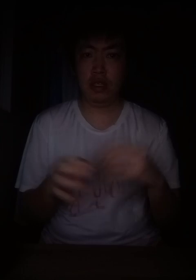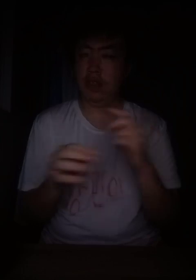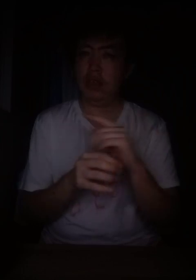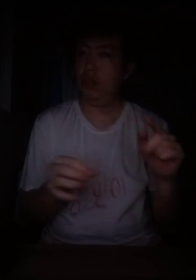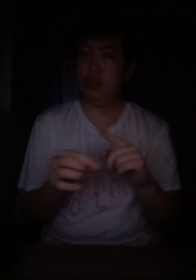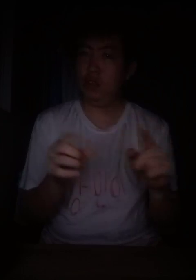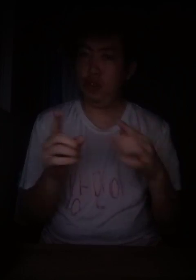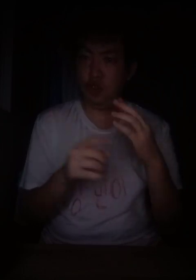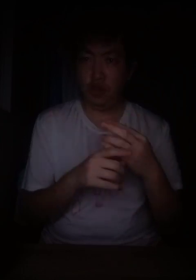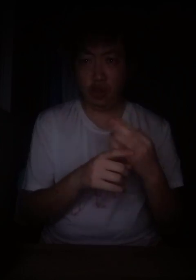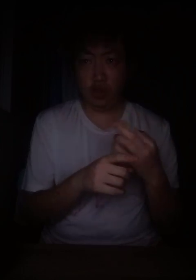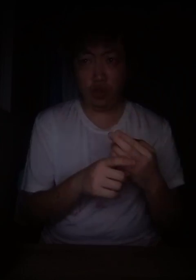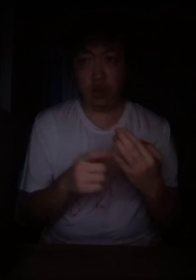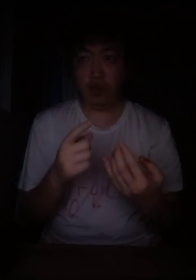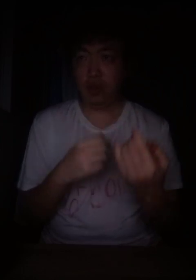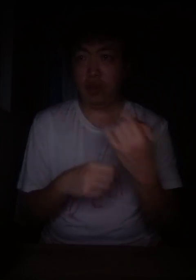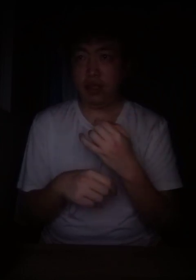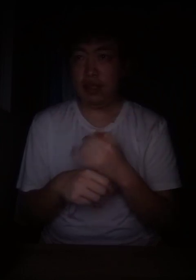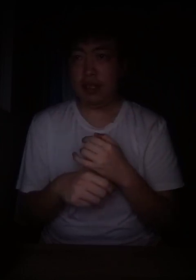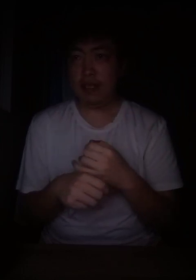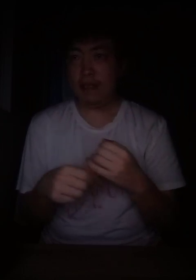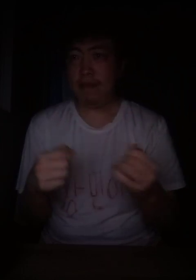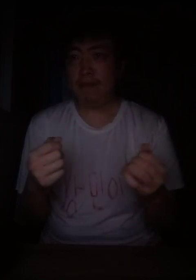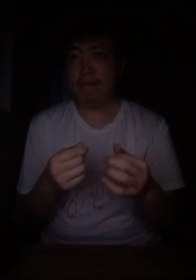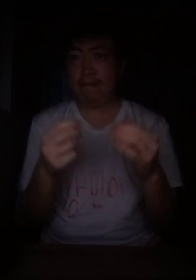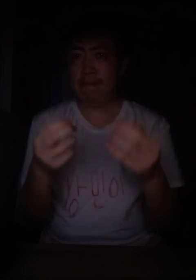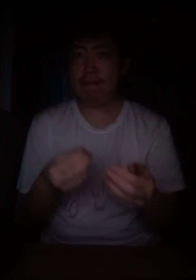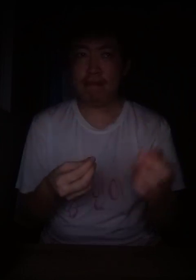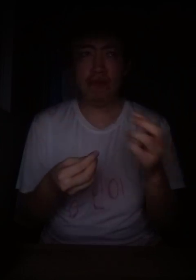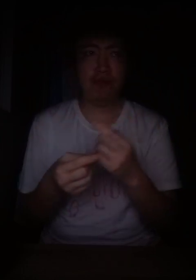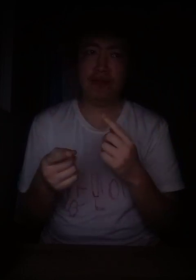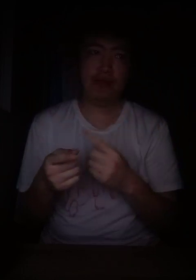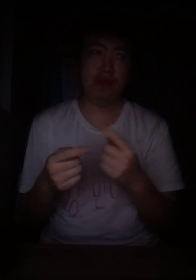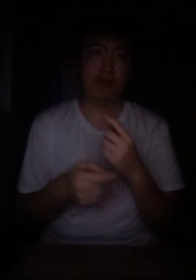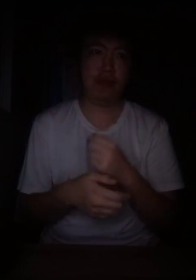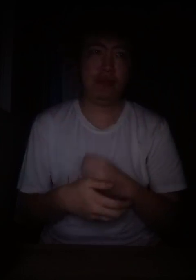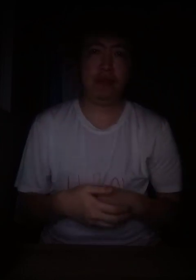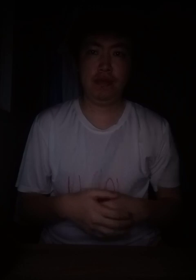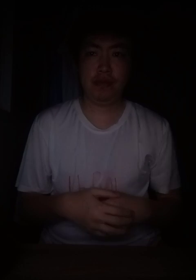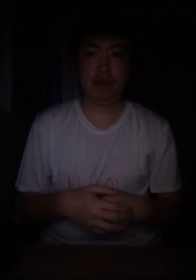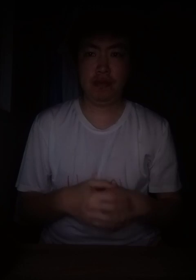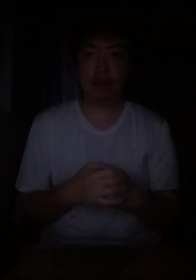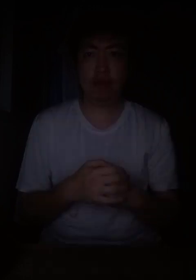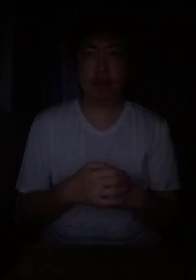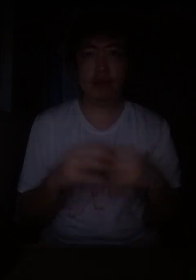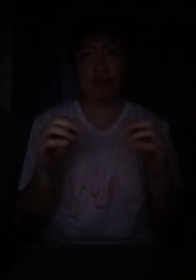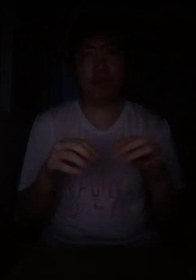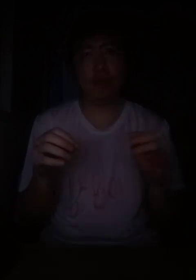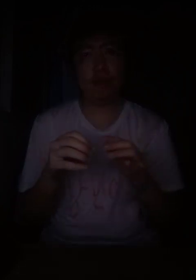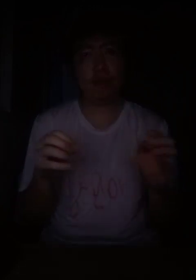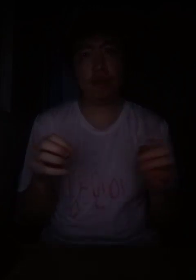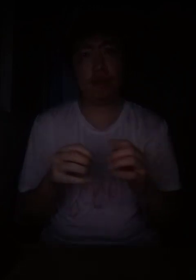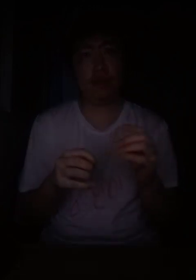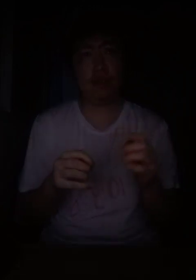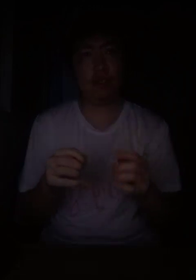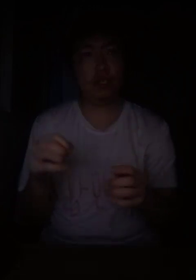탈출용으로 쓴다기에는 조금 적절하지 못하는. 결국 빠른 신고, 빠른